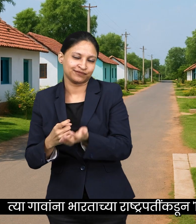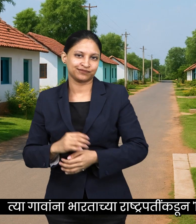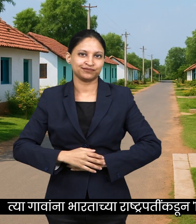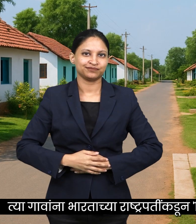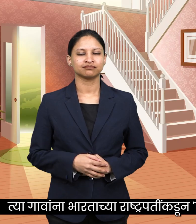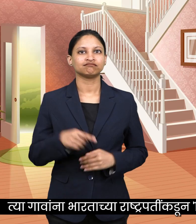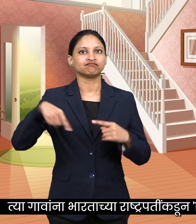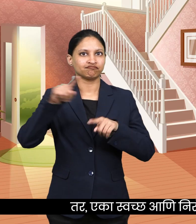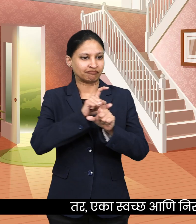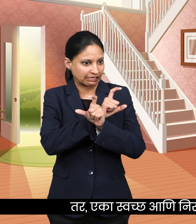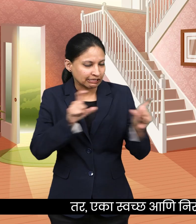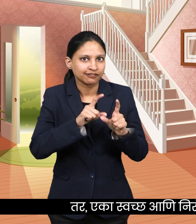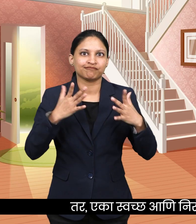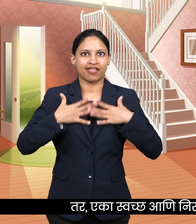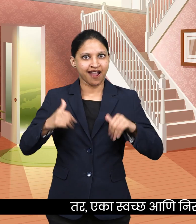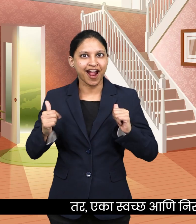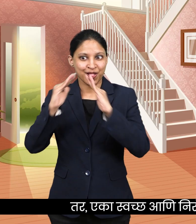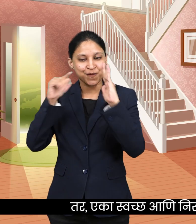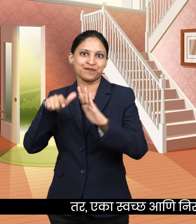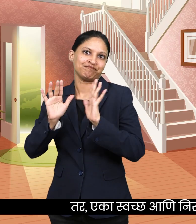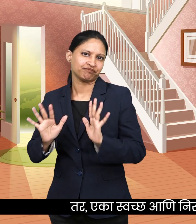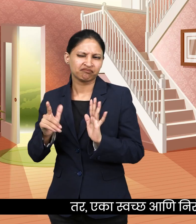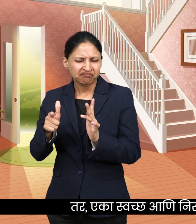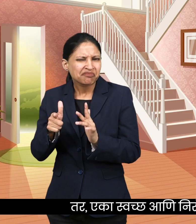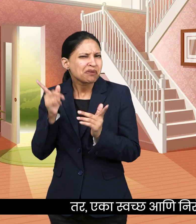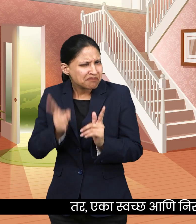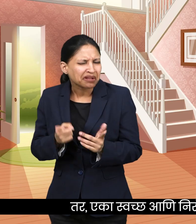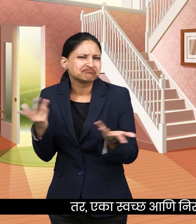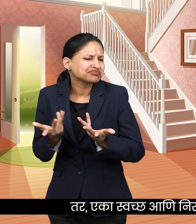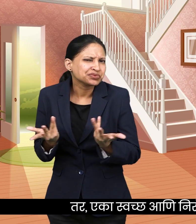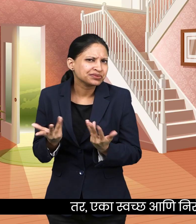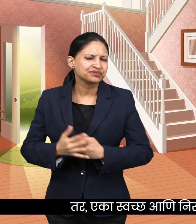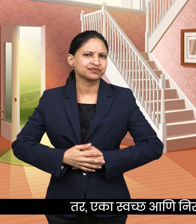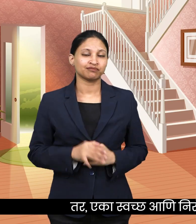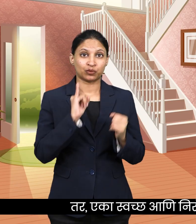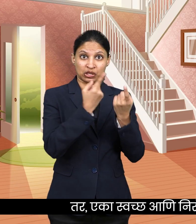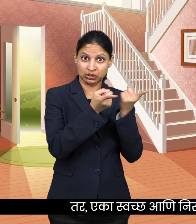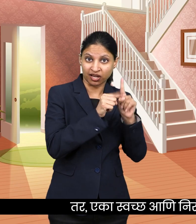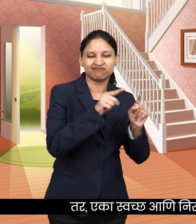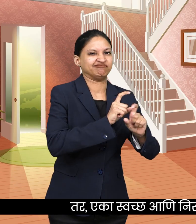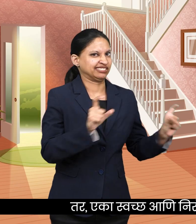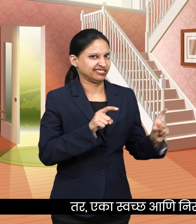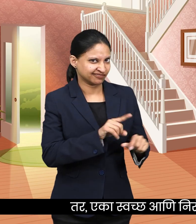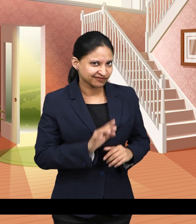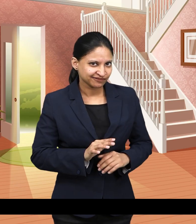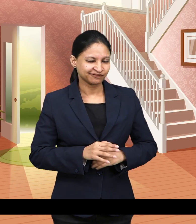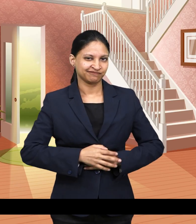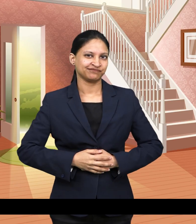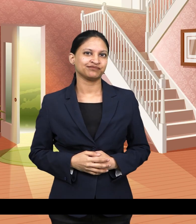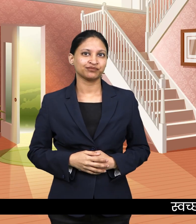पुरस्कार मिळतो. तर एका स्वच्छ आणि निरोगी घरात काय काय असायला हवे? शौचालय,